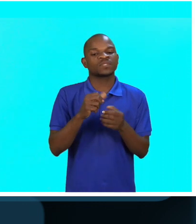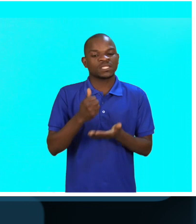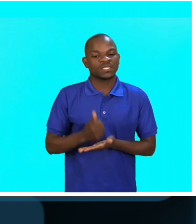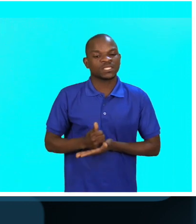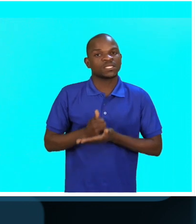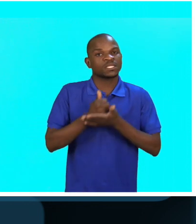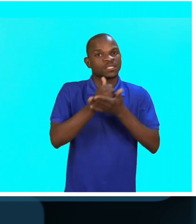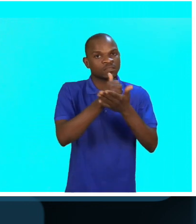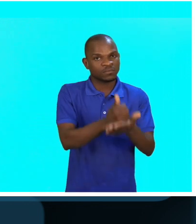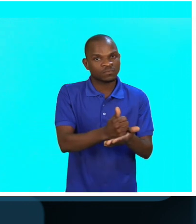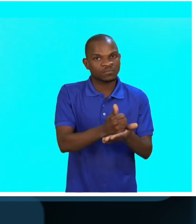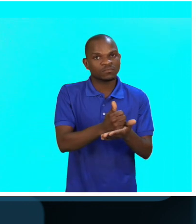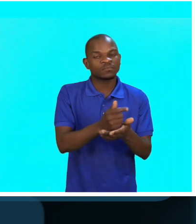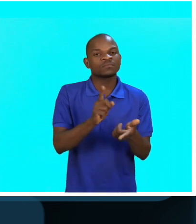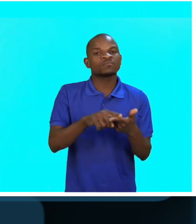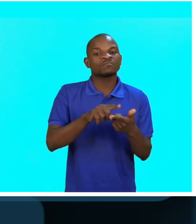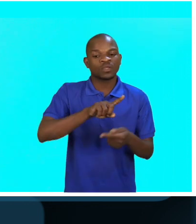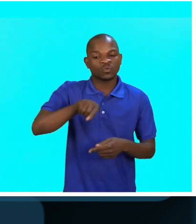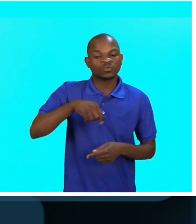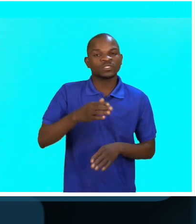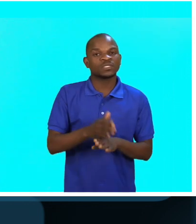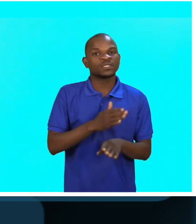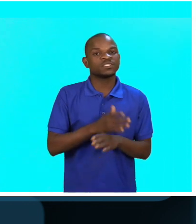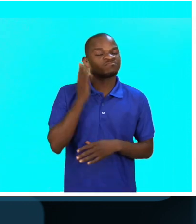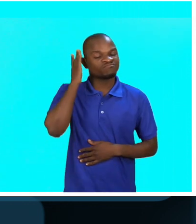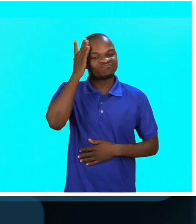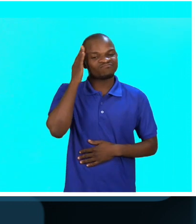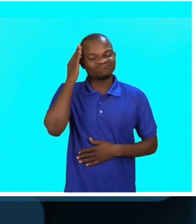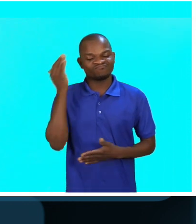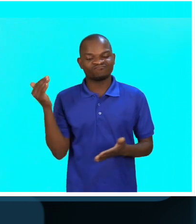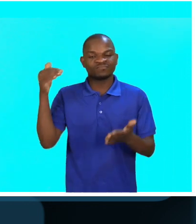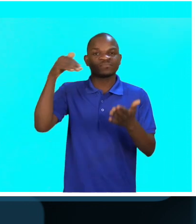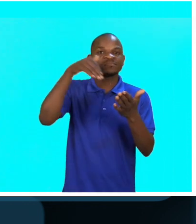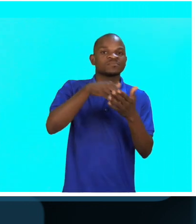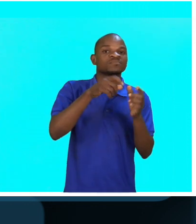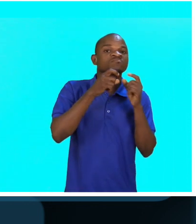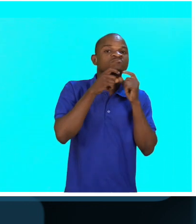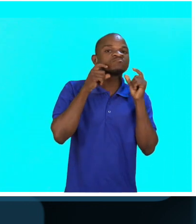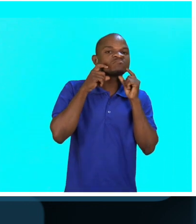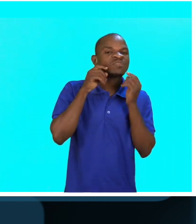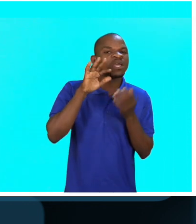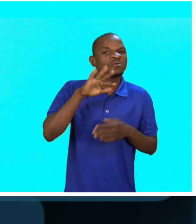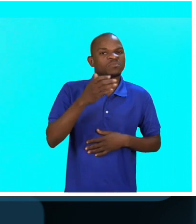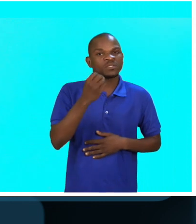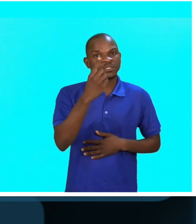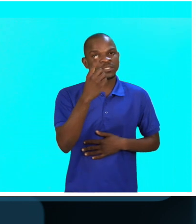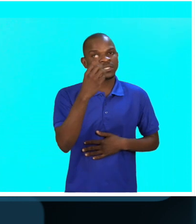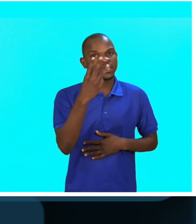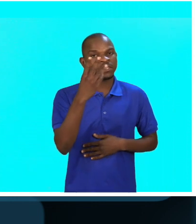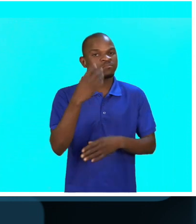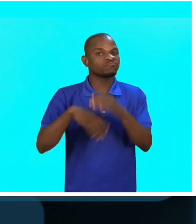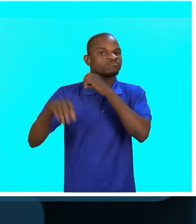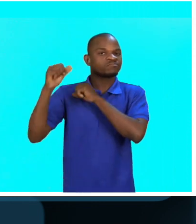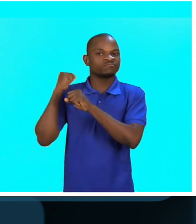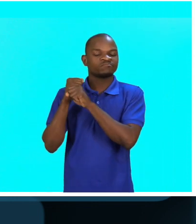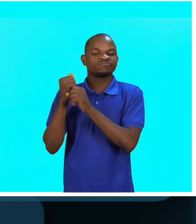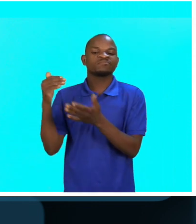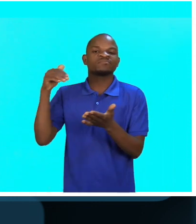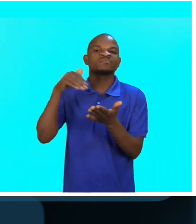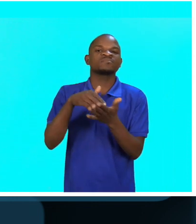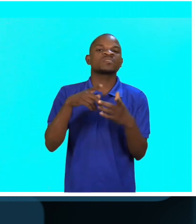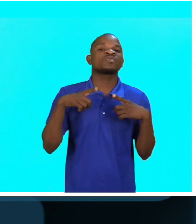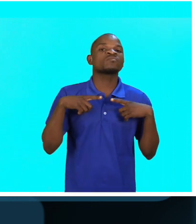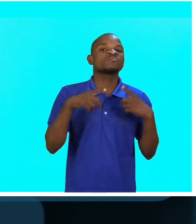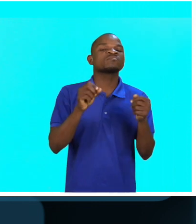realizar na área da caridade. E quando nós pensamos em vir a Moçambique, há 13 anos atrás, vimos